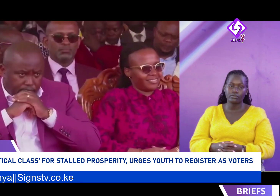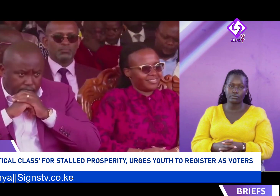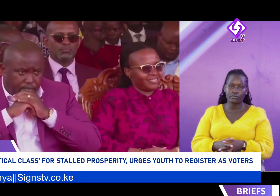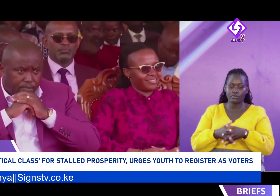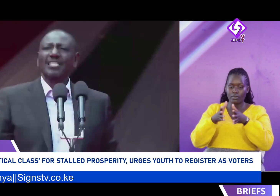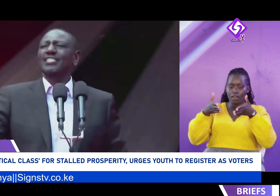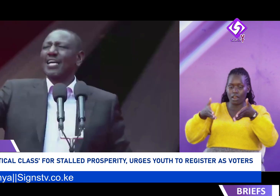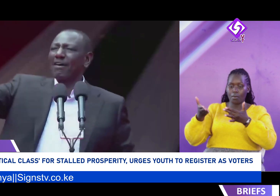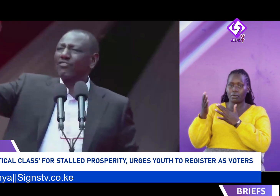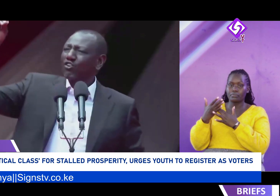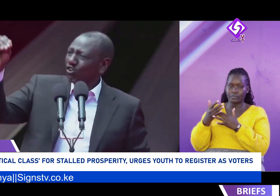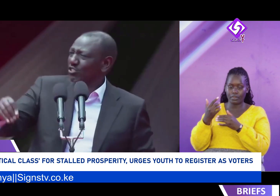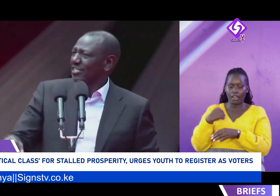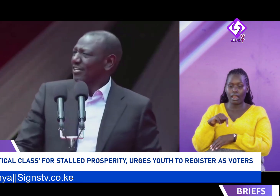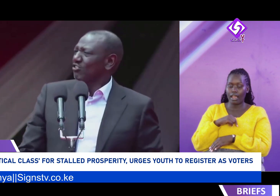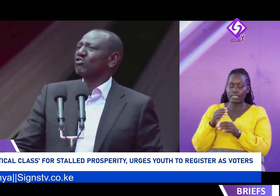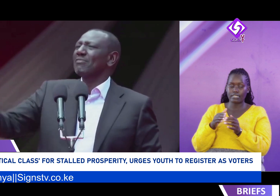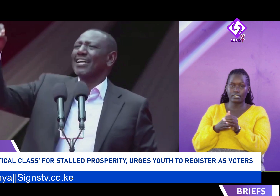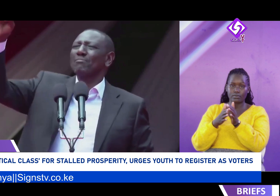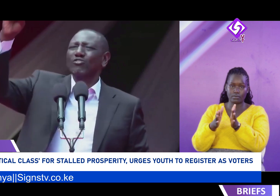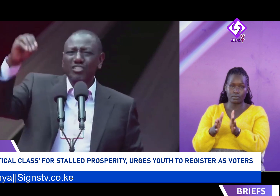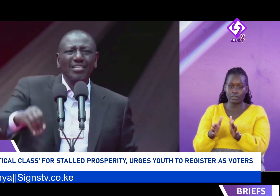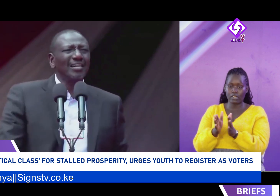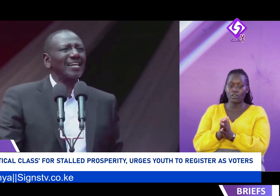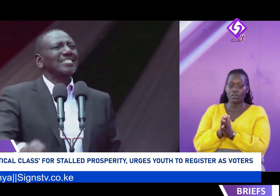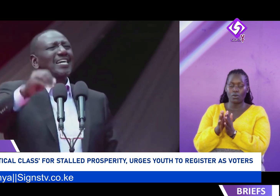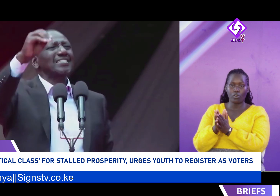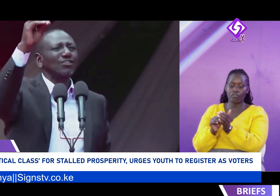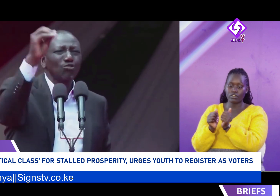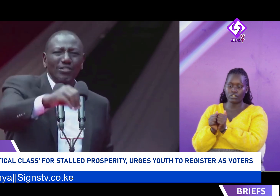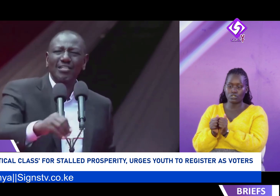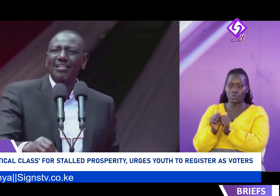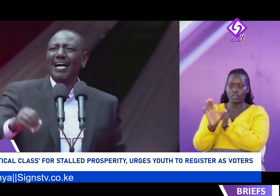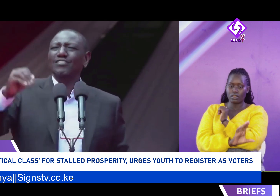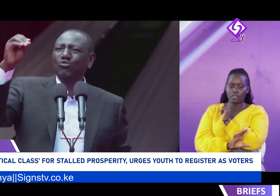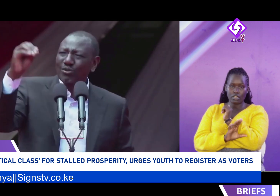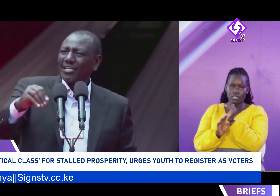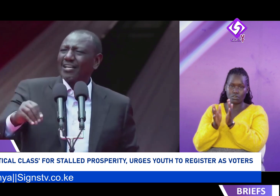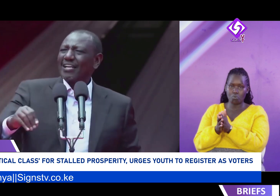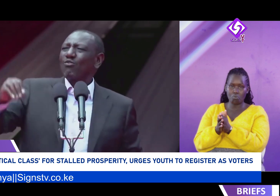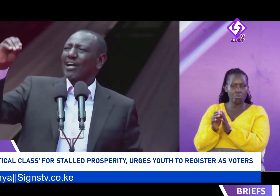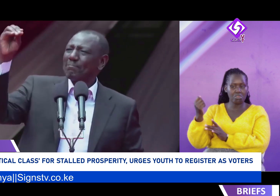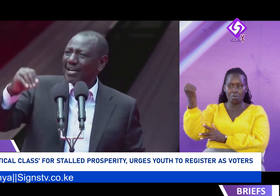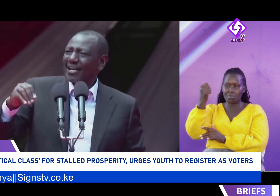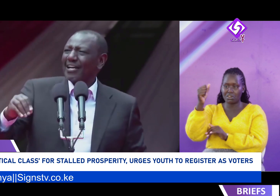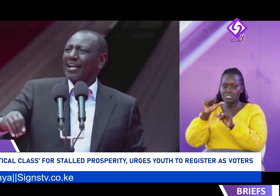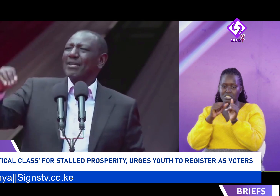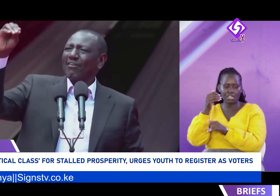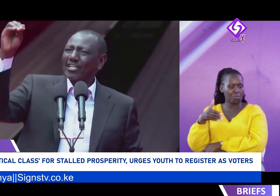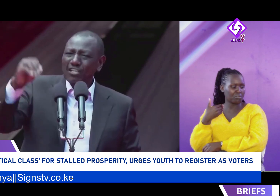Tikati, sisi kama viongozi ndio tumeharibu nchi na siasa duni ya chuki na ukabila na